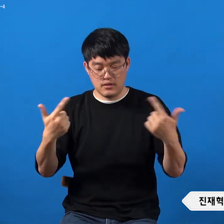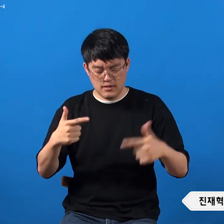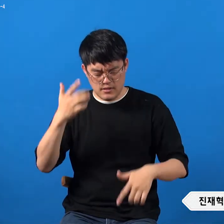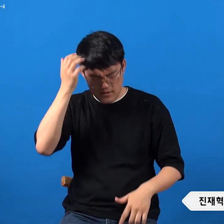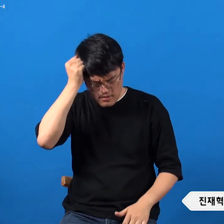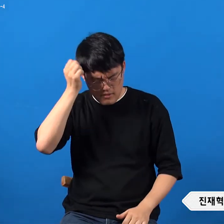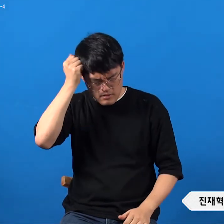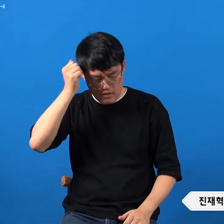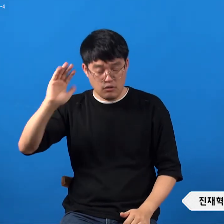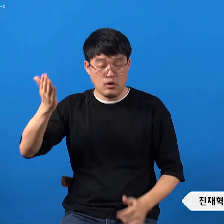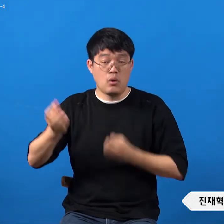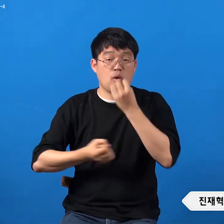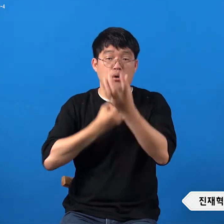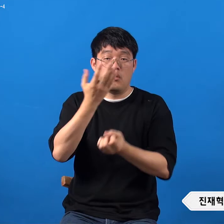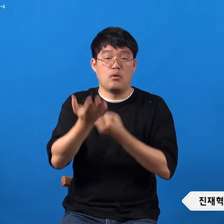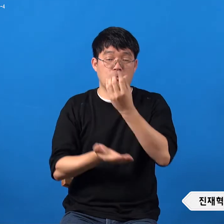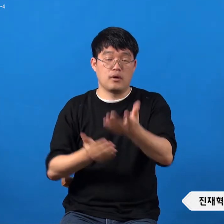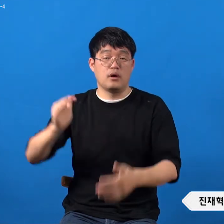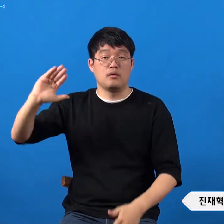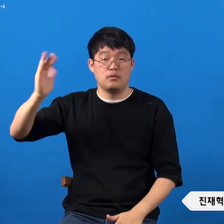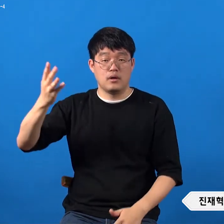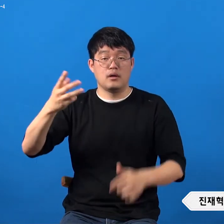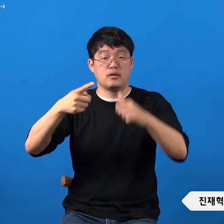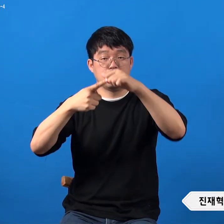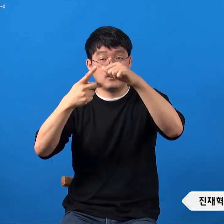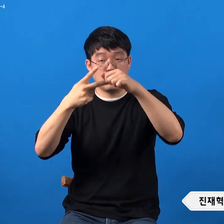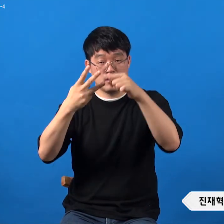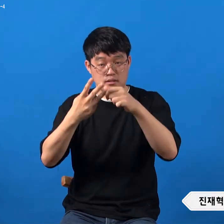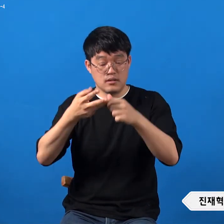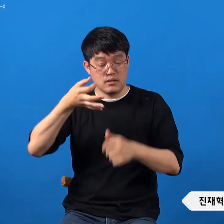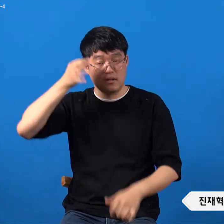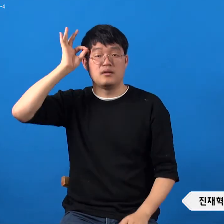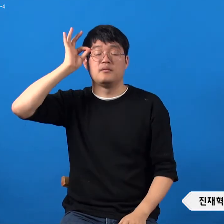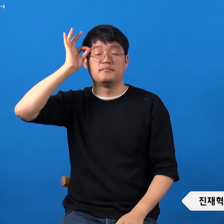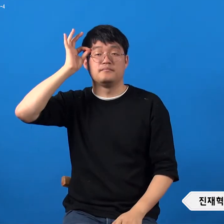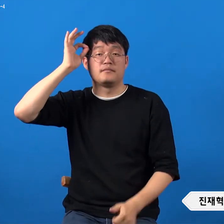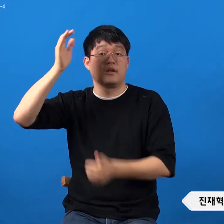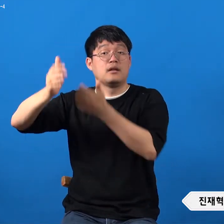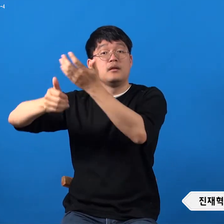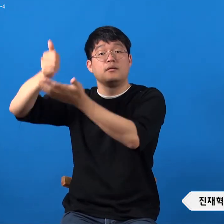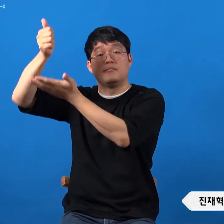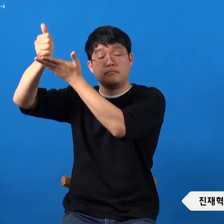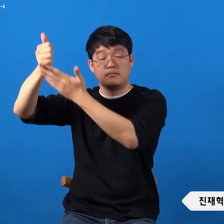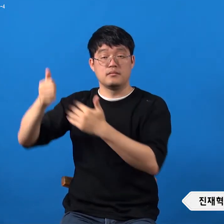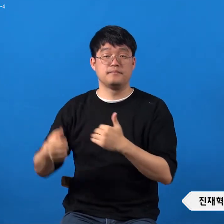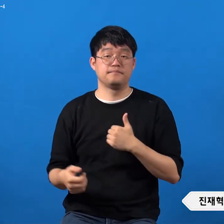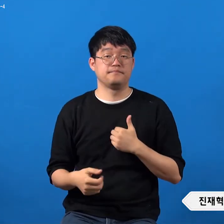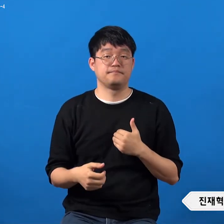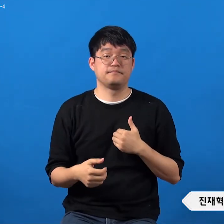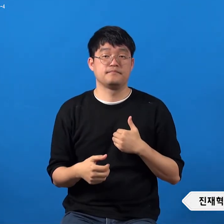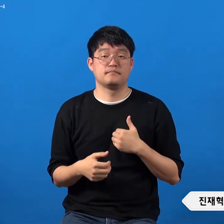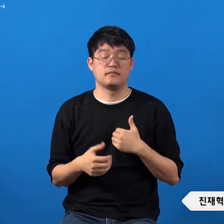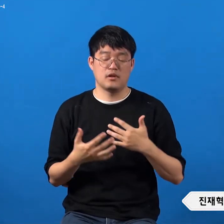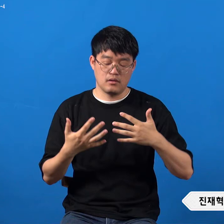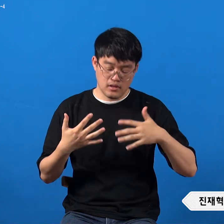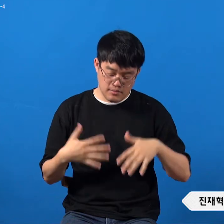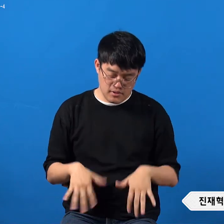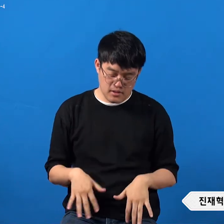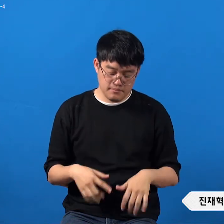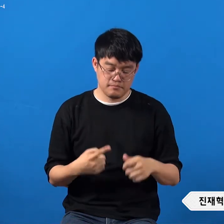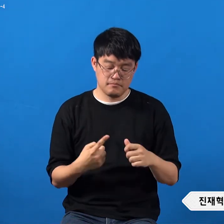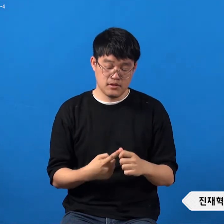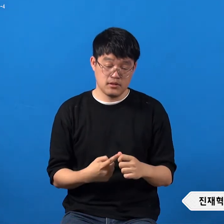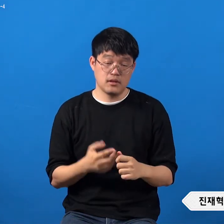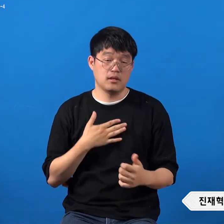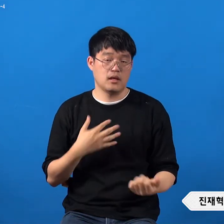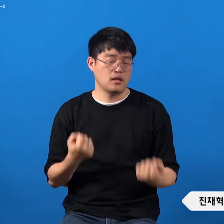기억해야 하고 고백해야 될 세 가지의 깨달음. 하나님, 나는 연약합니다.